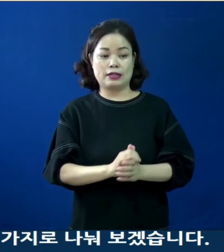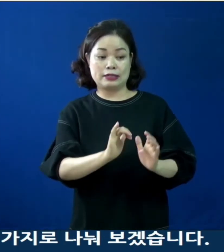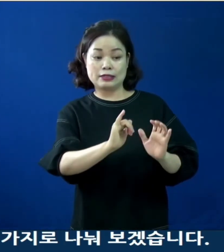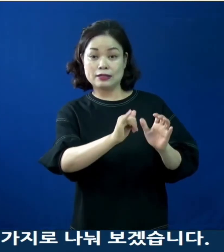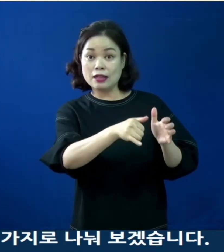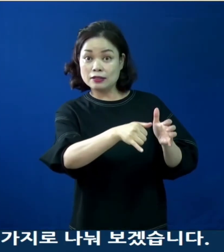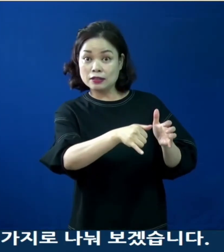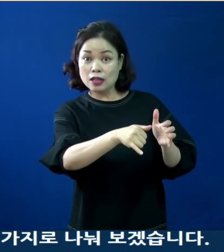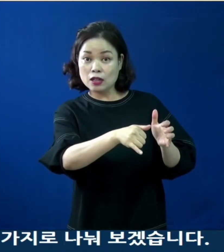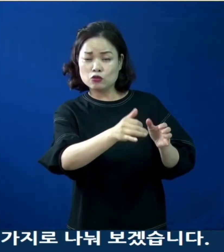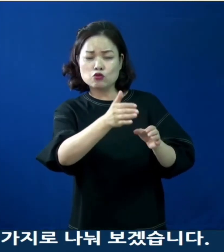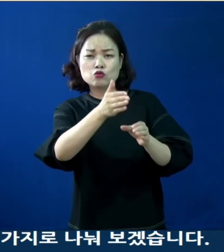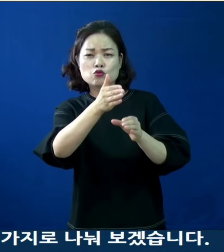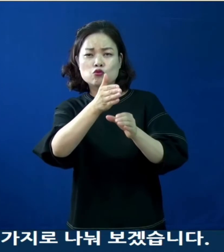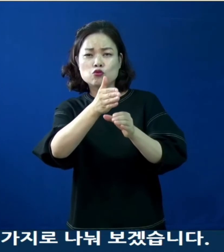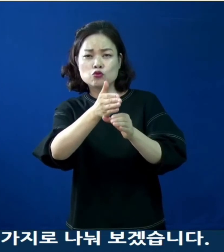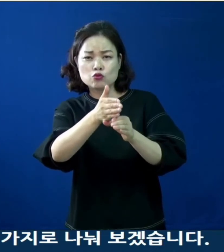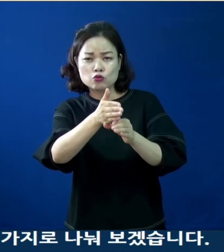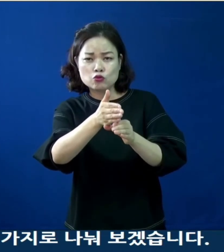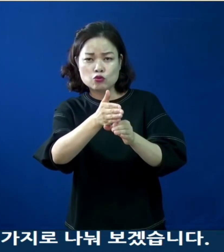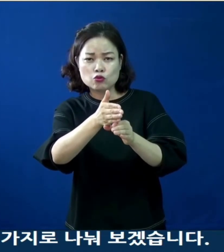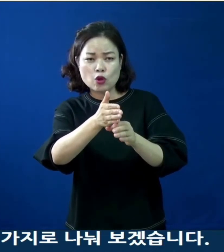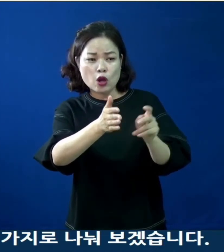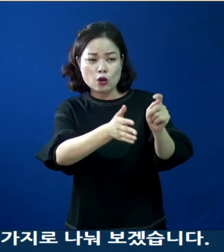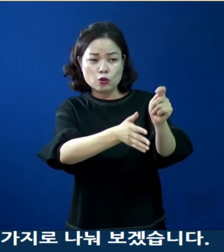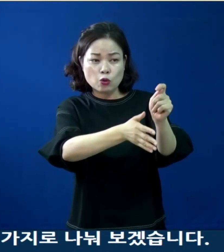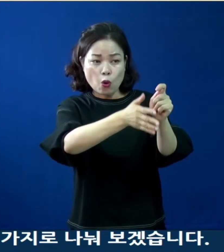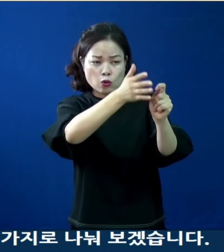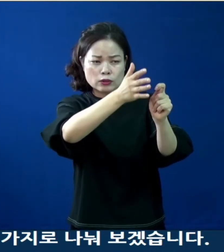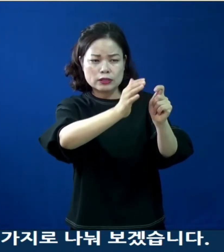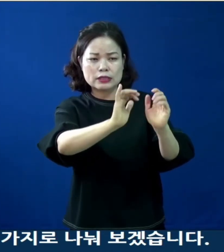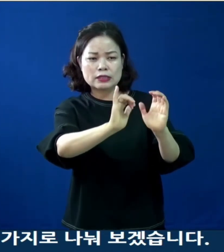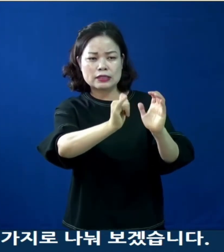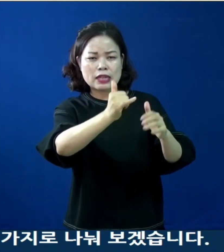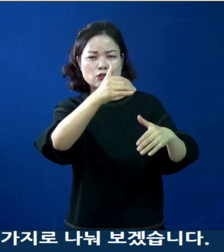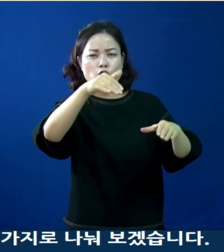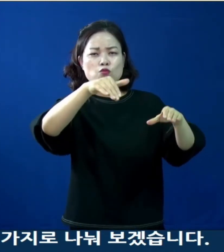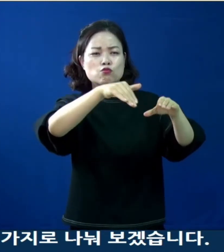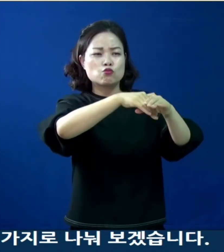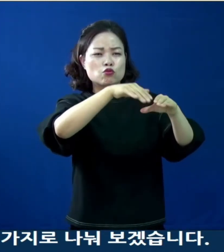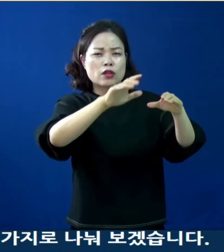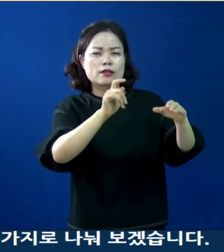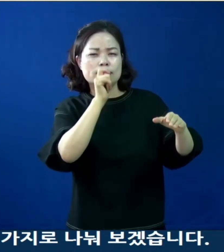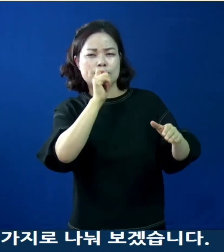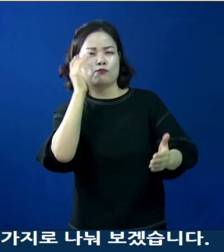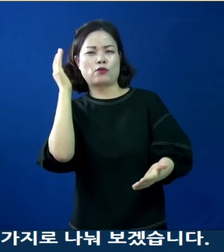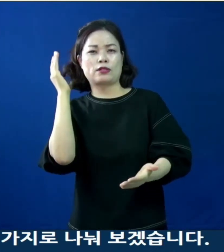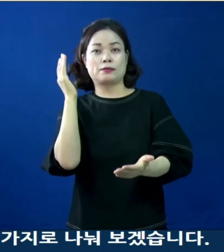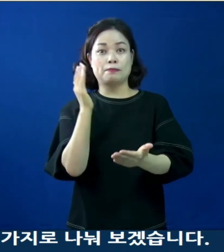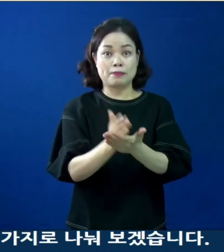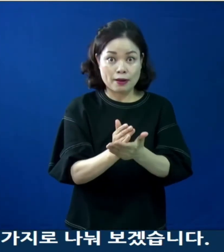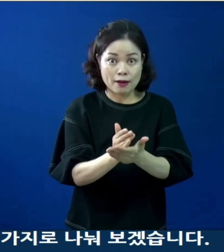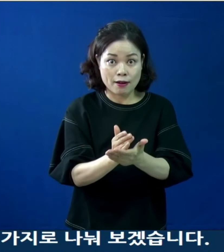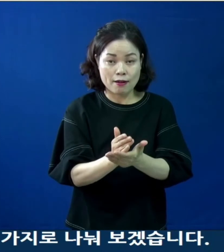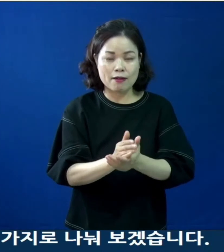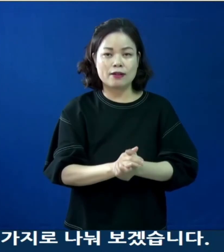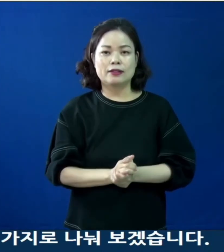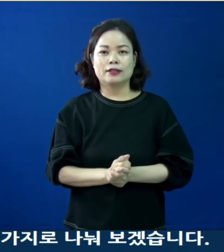세상의 중심지인 고린도의 세속 문화 앞에 침묵하지 말아라 라는 얘기입니다.